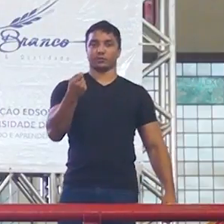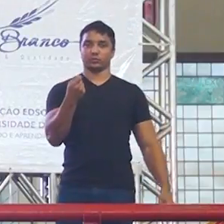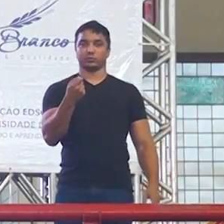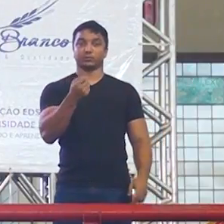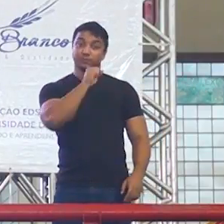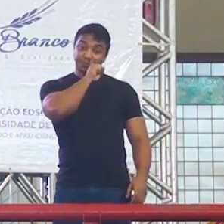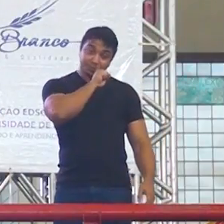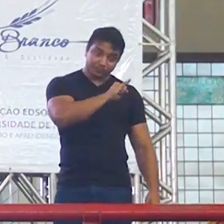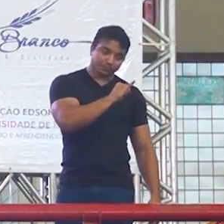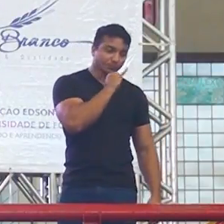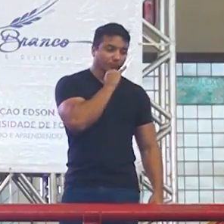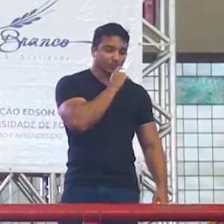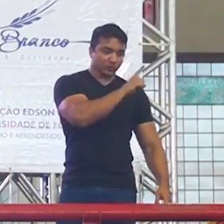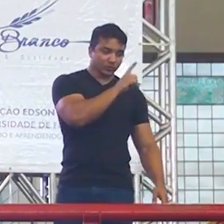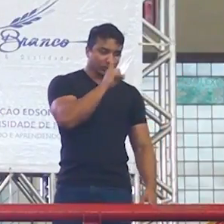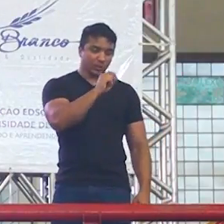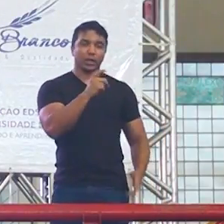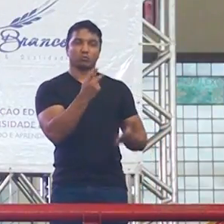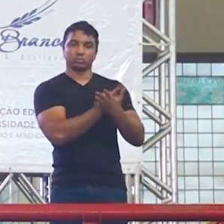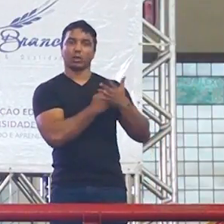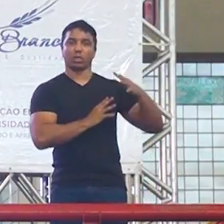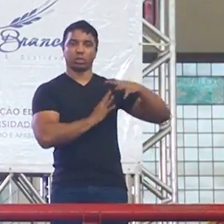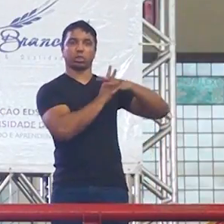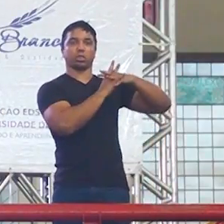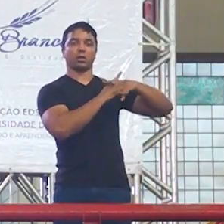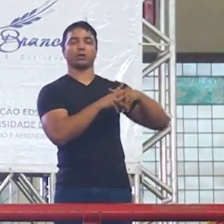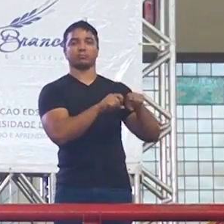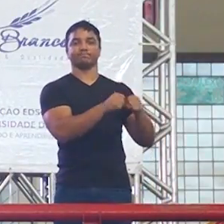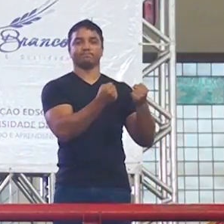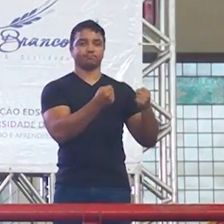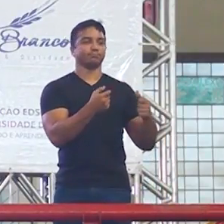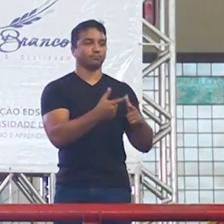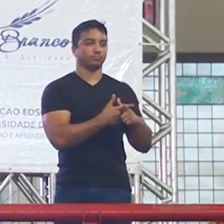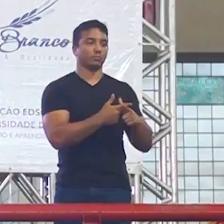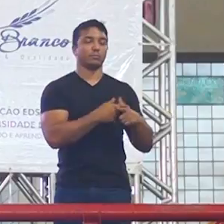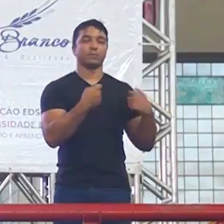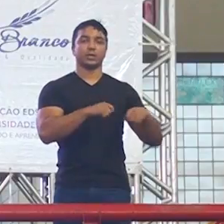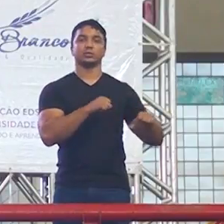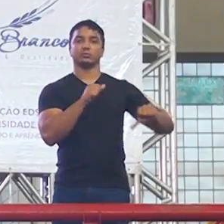Se eu ligar de 110, ele queima. Então eu preciso de um